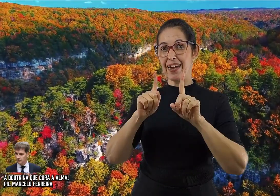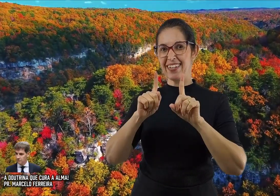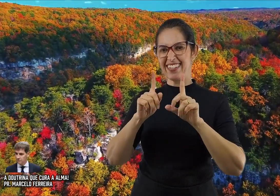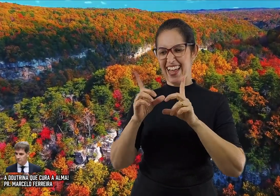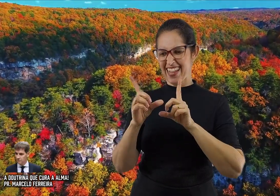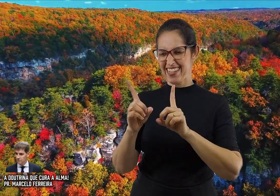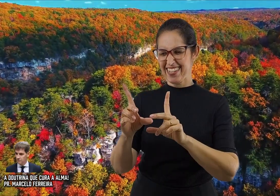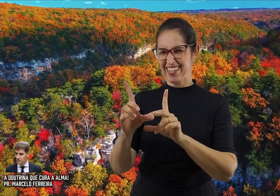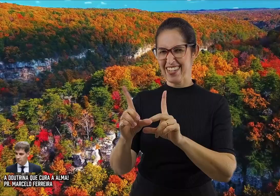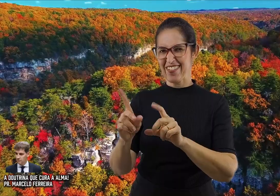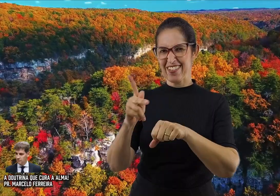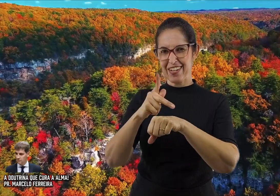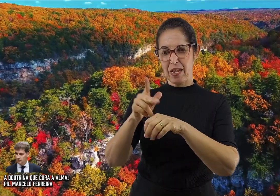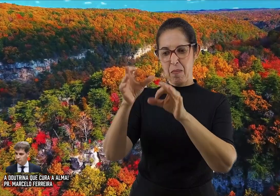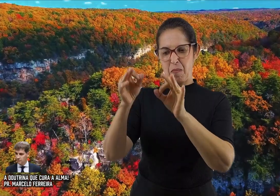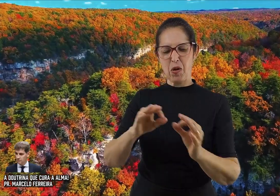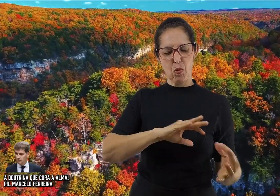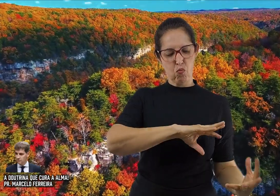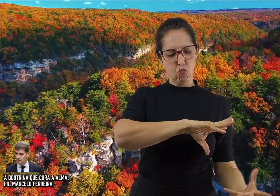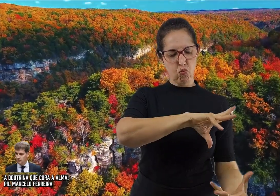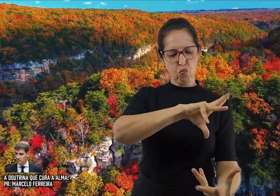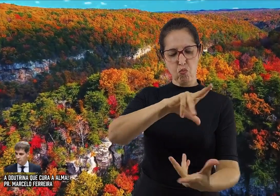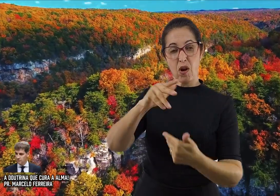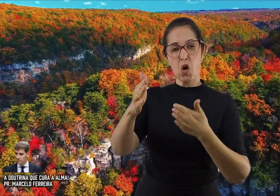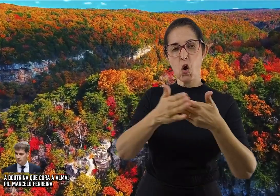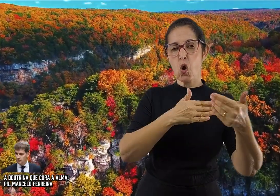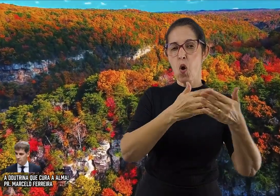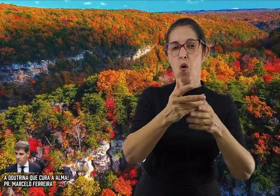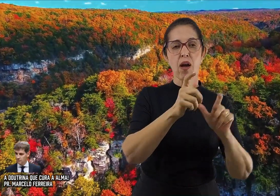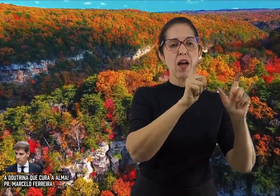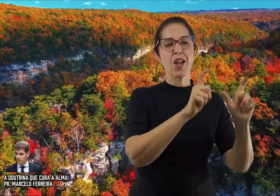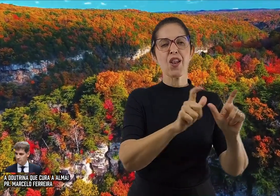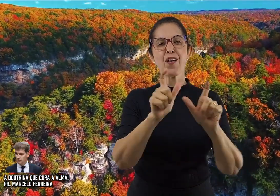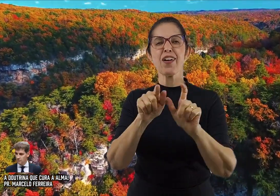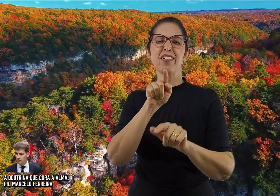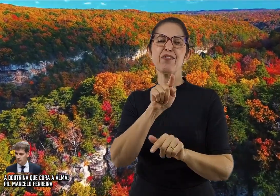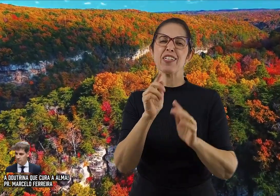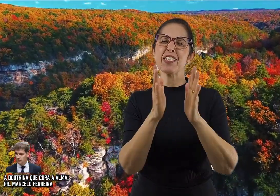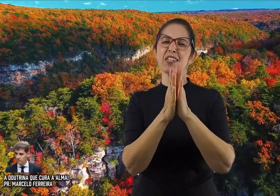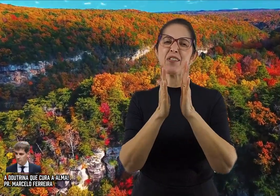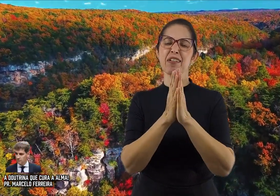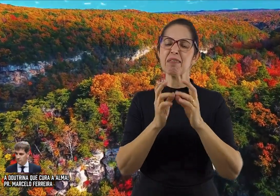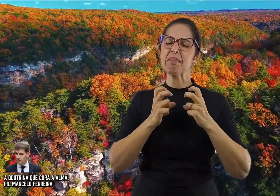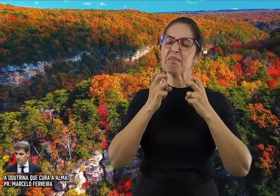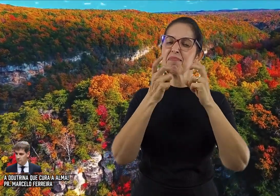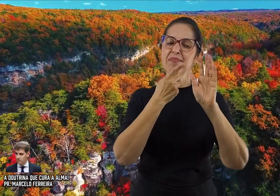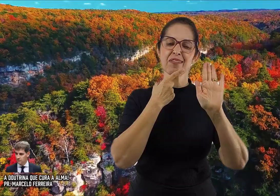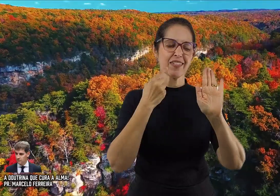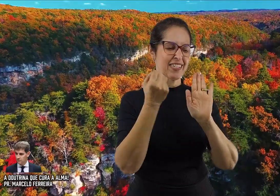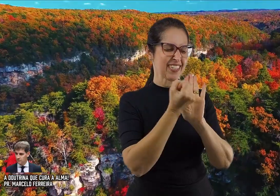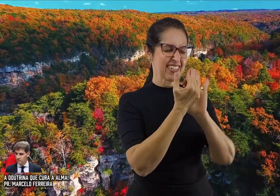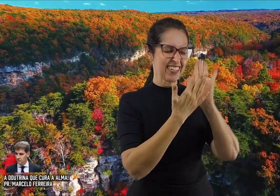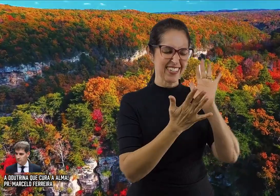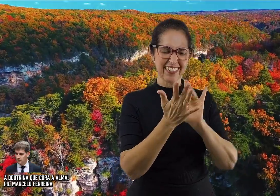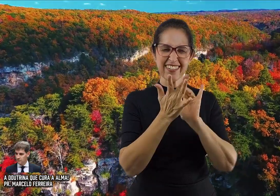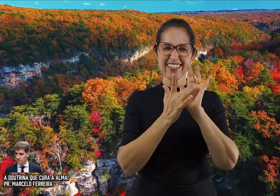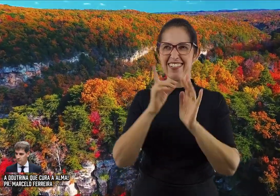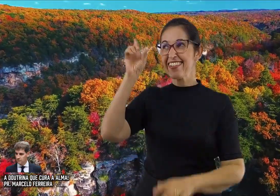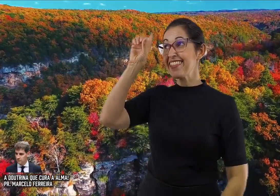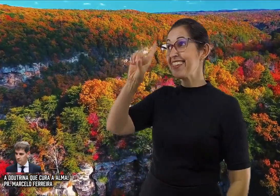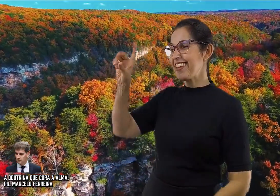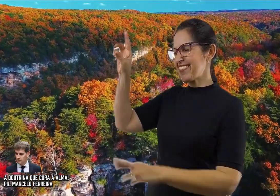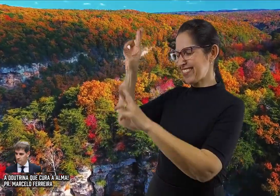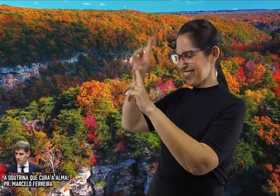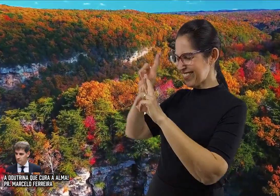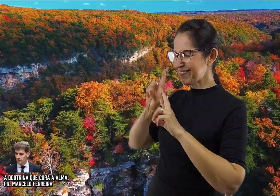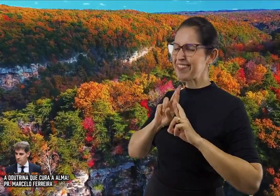universal. Em qualquer lugar do mundo, você clamar pelo sangue de Jesus, Deus responde. Em qualquer lugar do mundo que